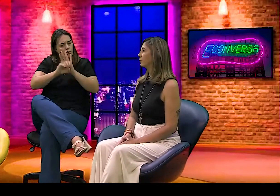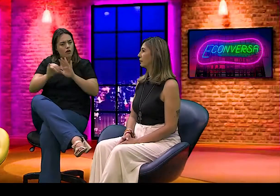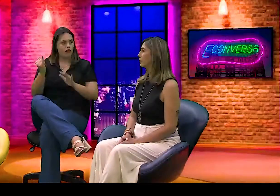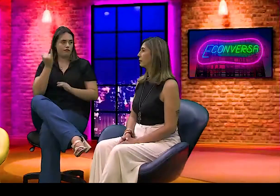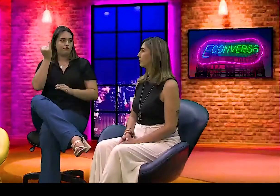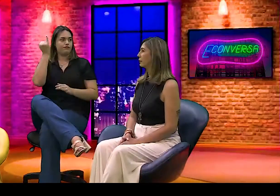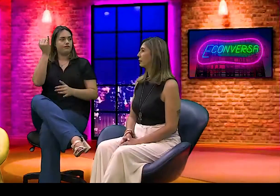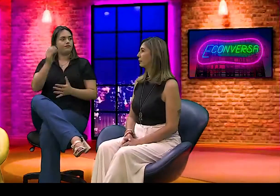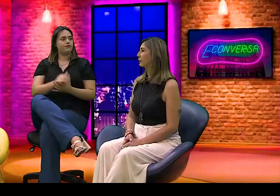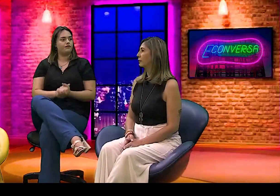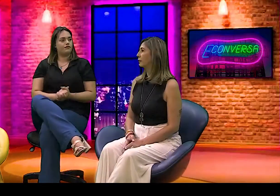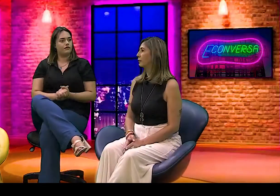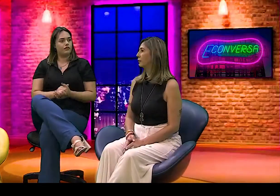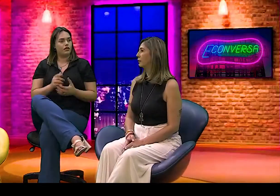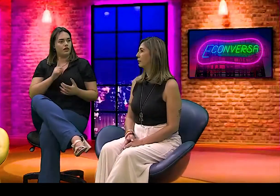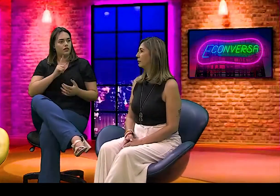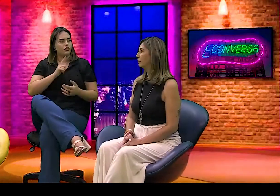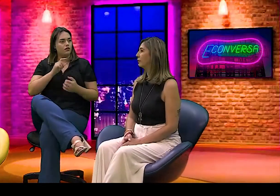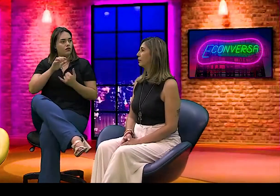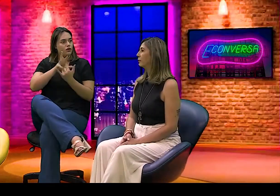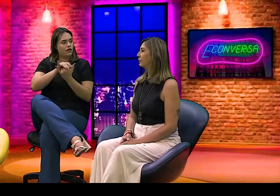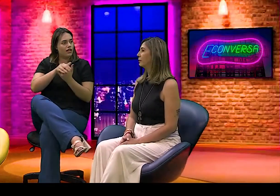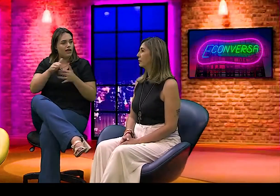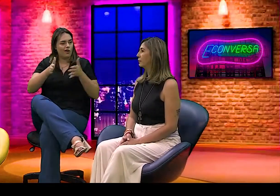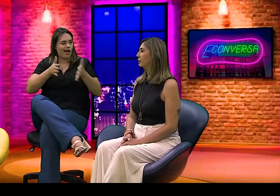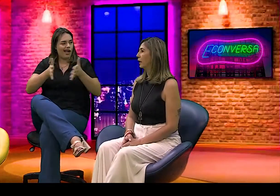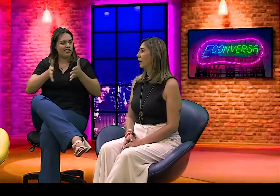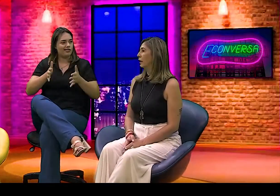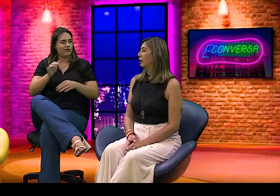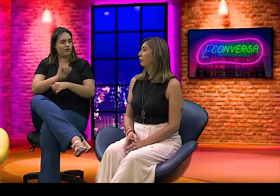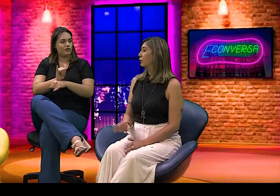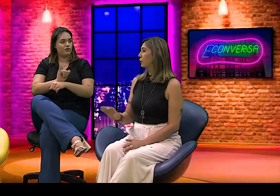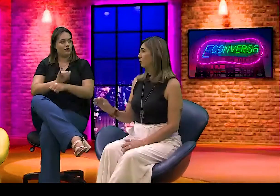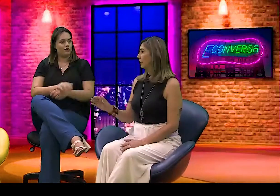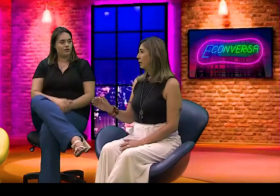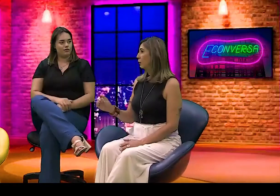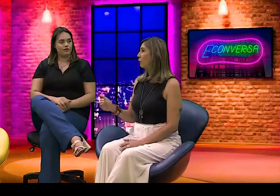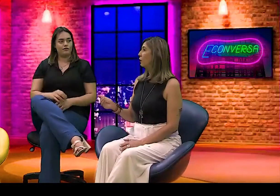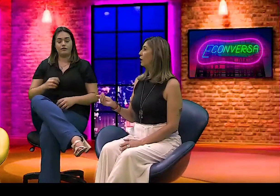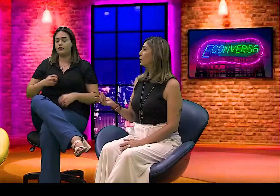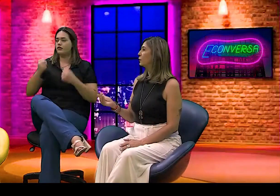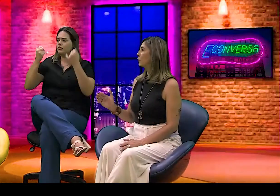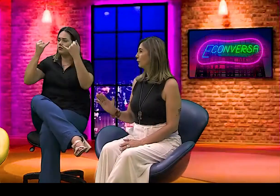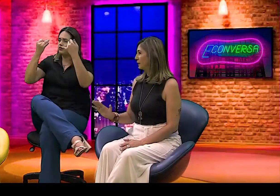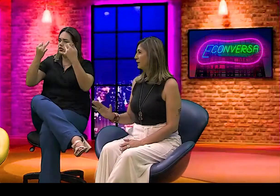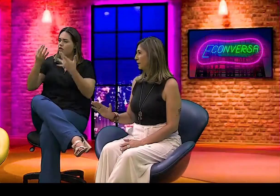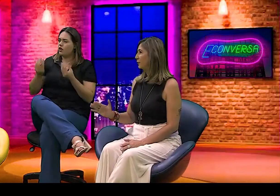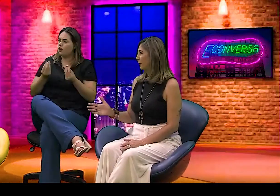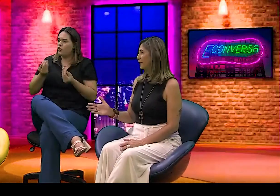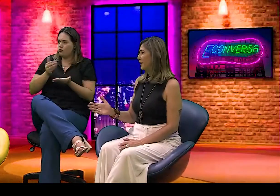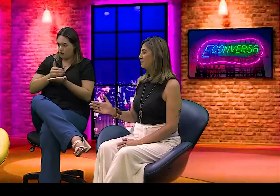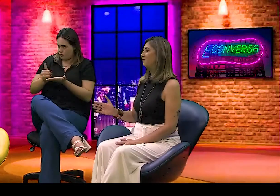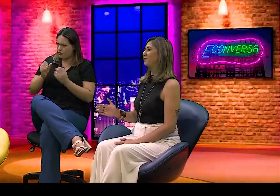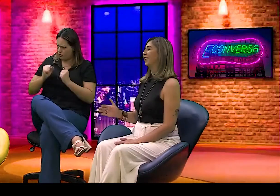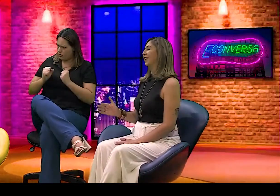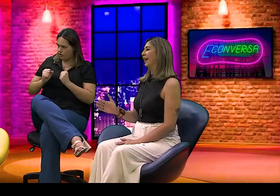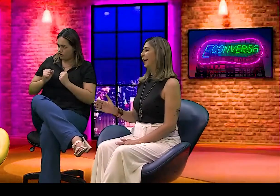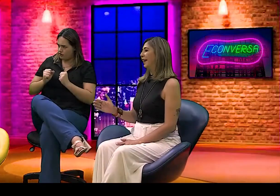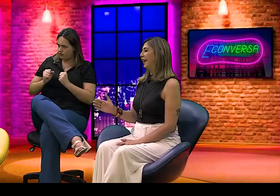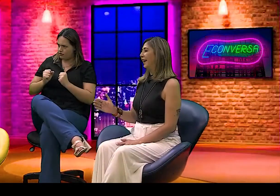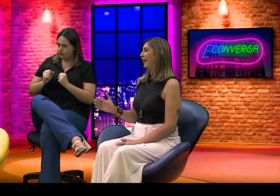importante para um canal assim que é tão acessível, né, como o YouTube? Vou te contar como que isso aconteceu, pode ser?